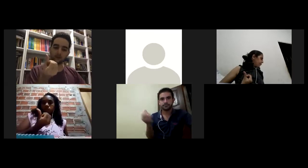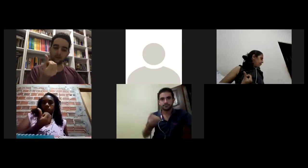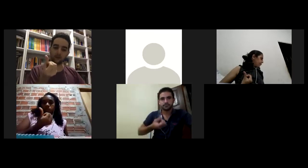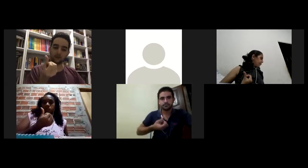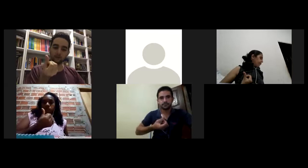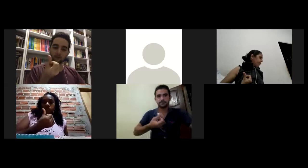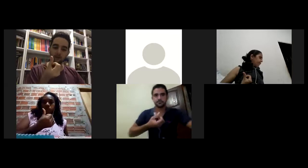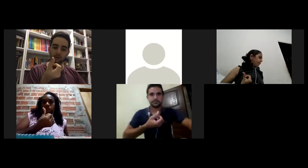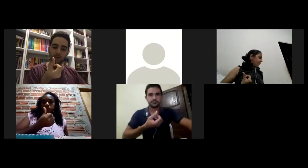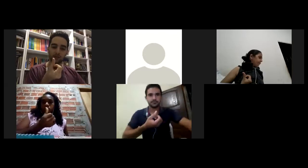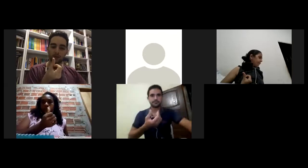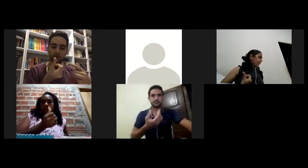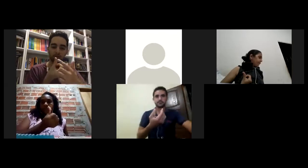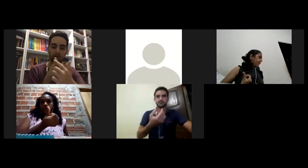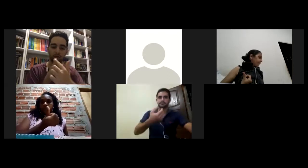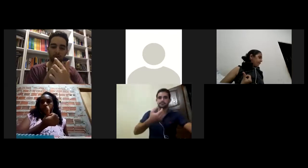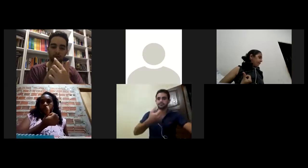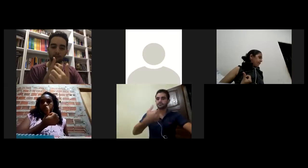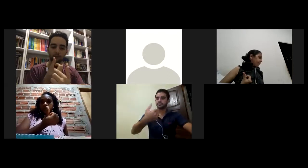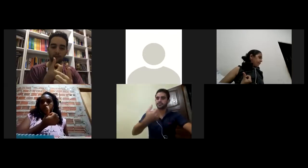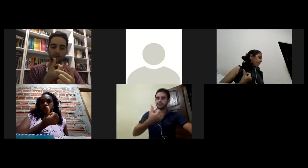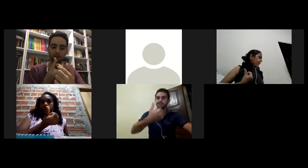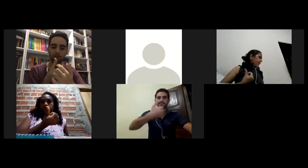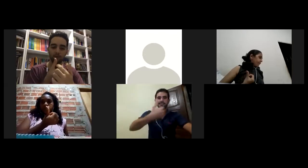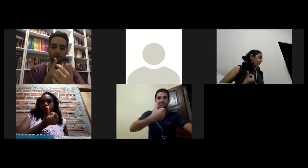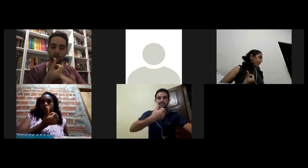Vai fazer como se fosse o número 6, Alisson. Assim.